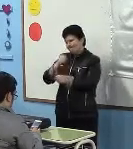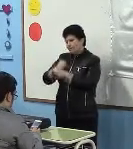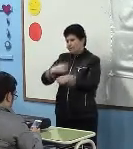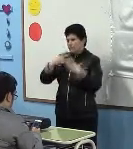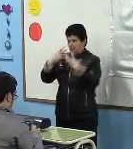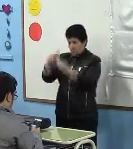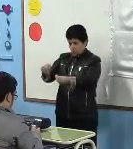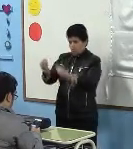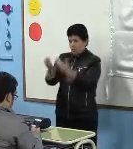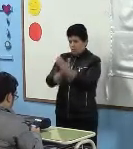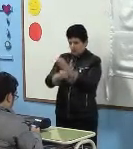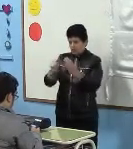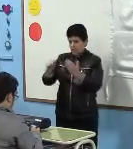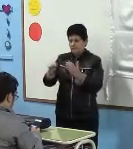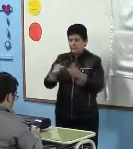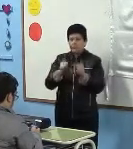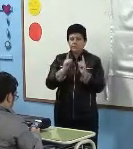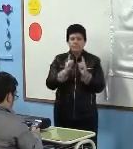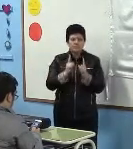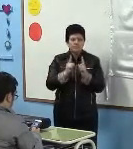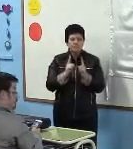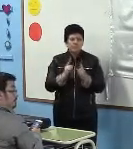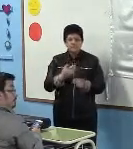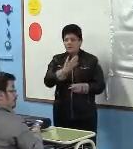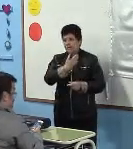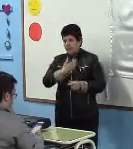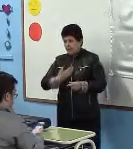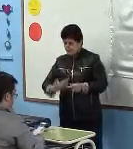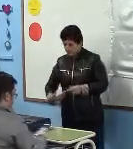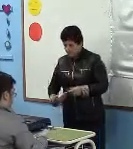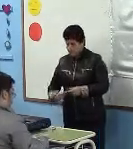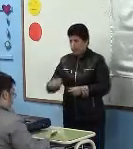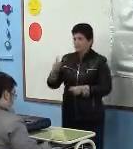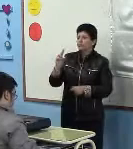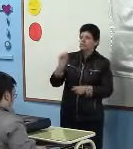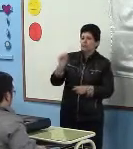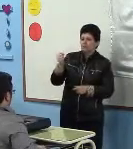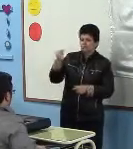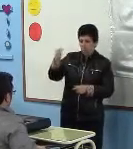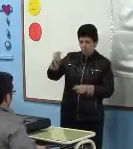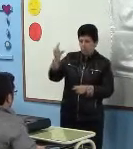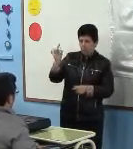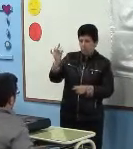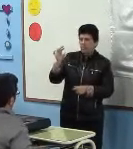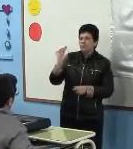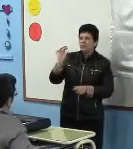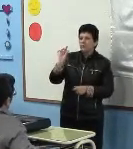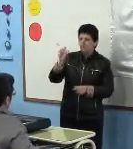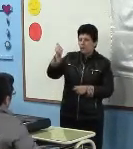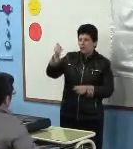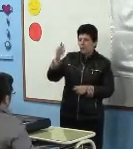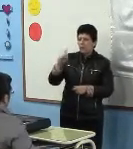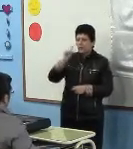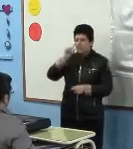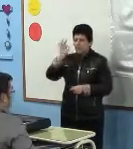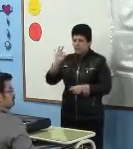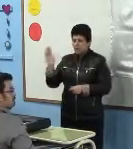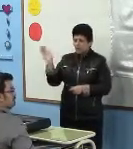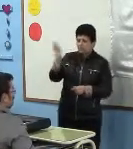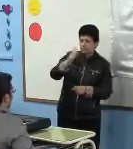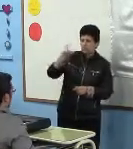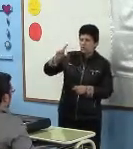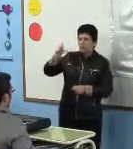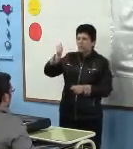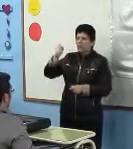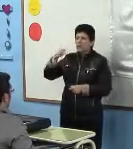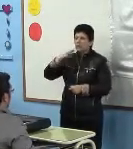el pastor Darío Camillone es nuestro presidente de la iglesia a nivel de la Argentina, va a estar también acompañándonos.